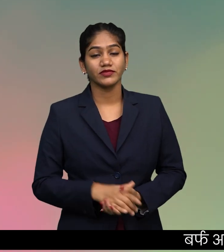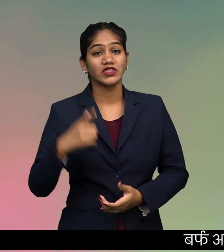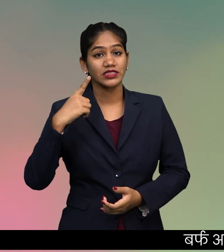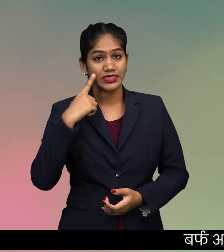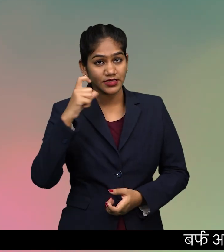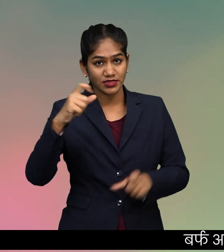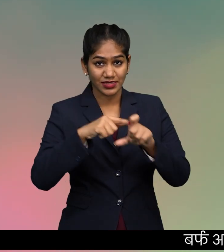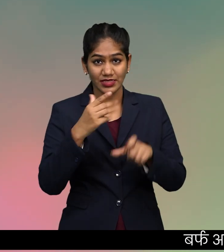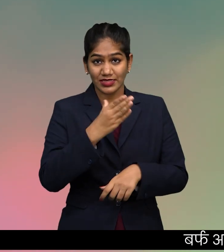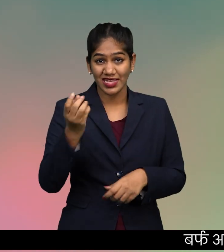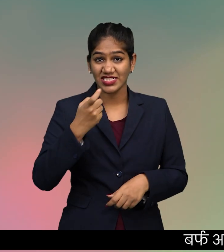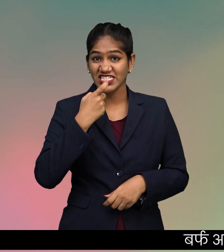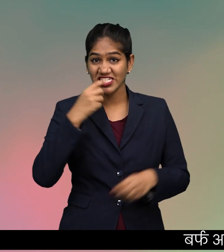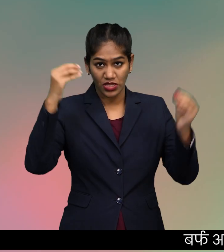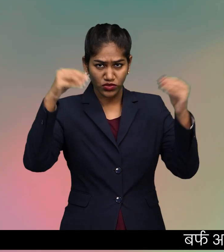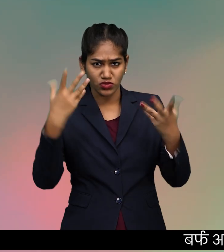बर्फ आणि बर्फ